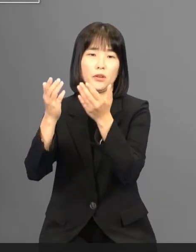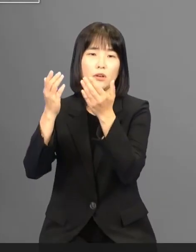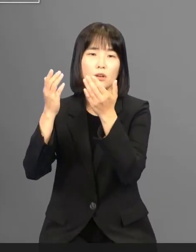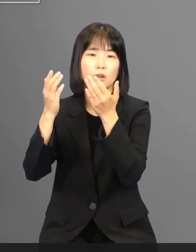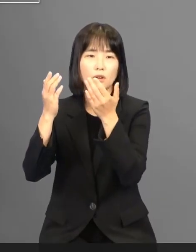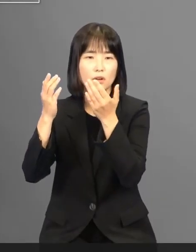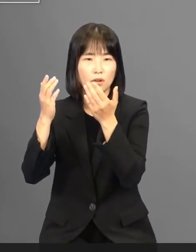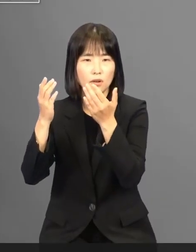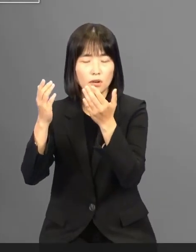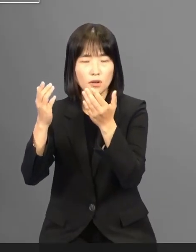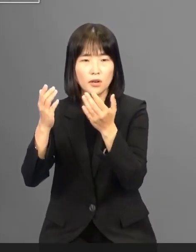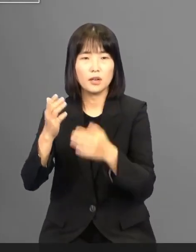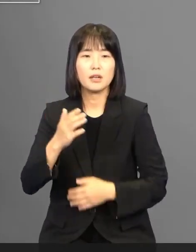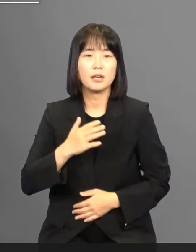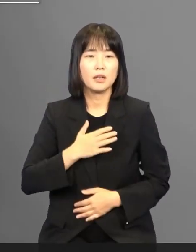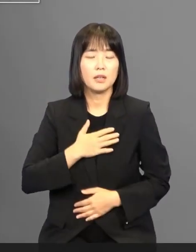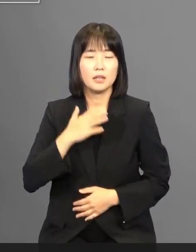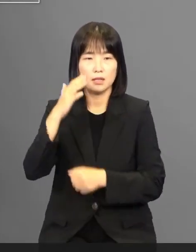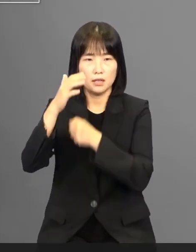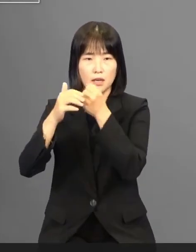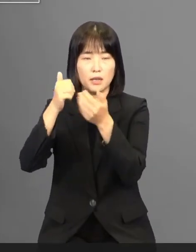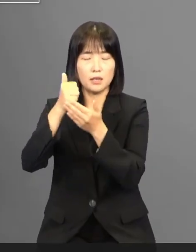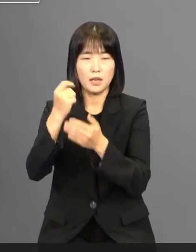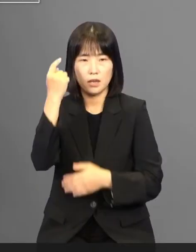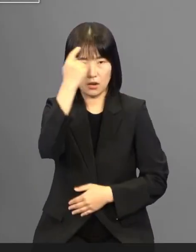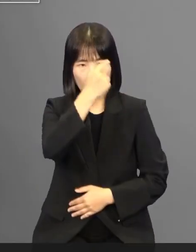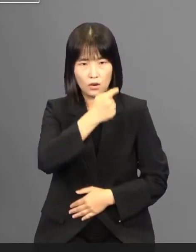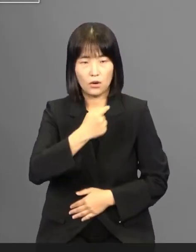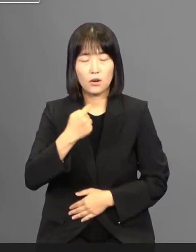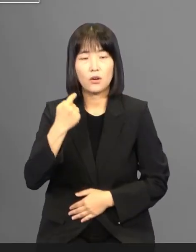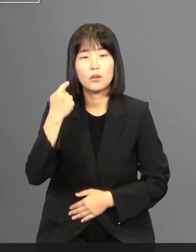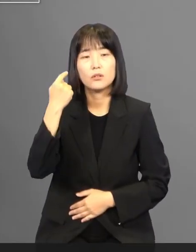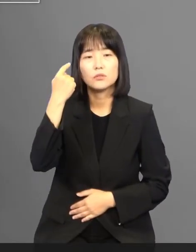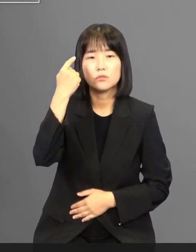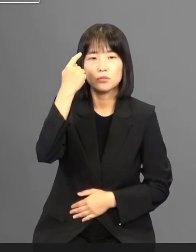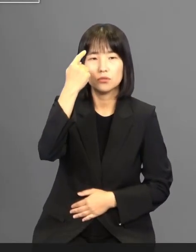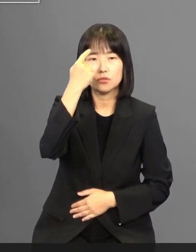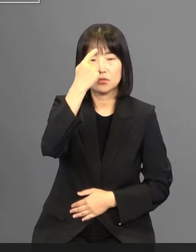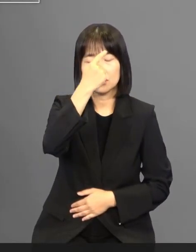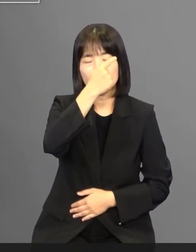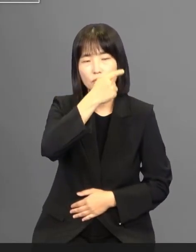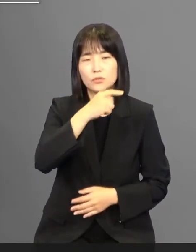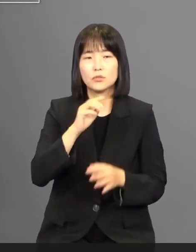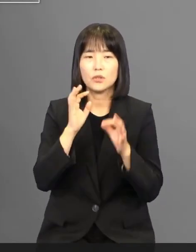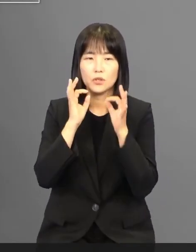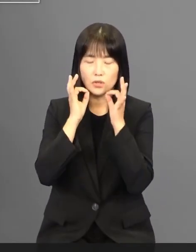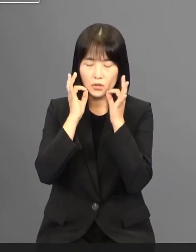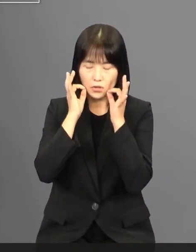기도하며 나의 얼굴을 구하여서 나의 얼굴을